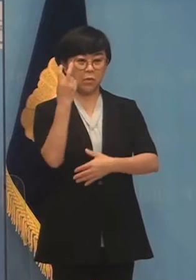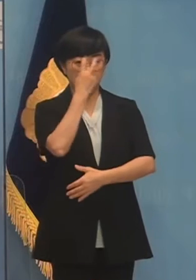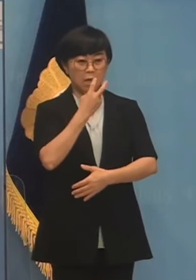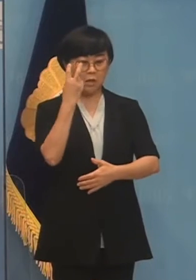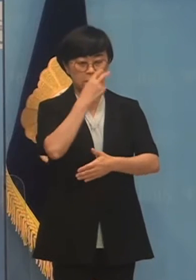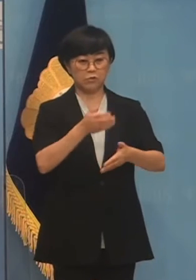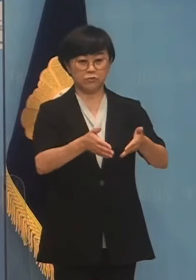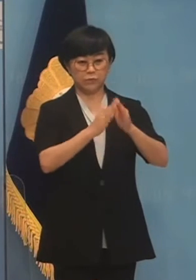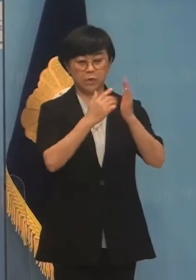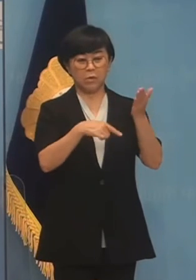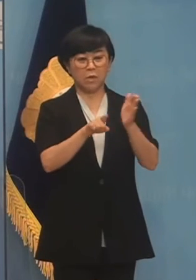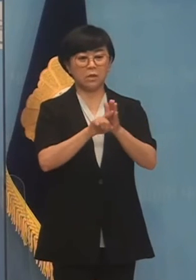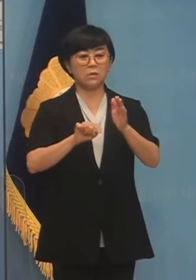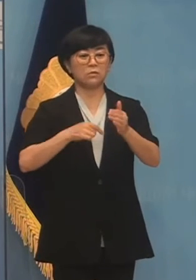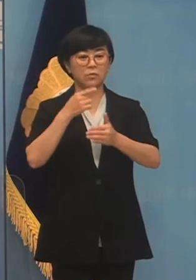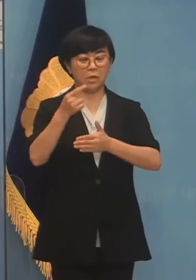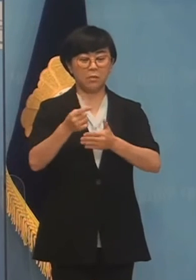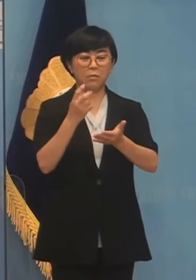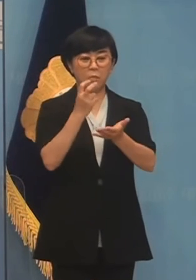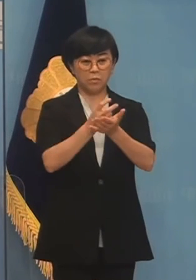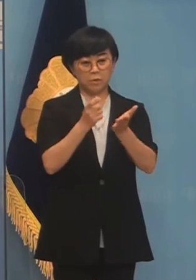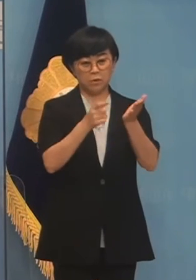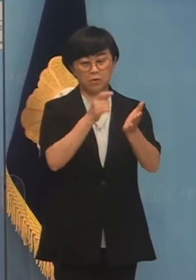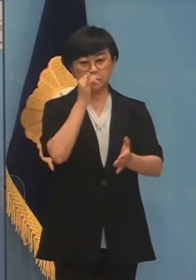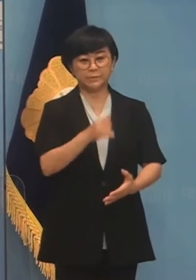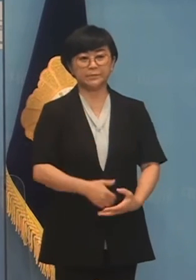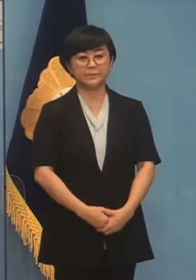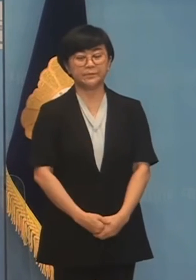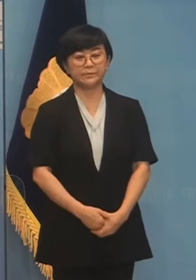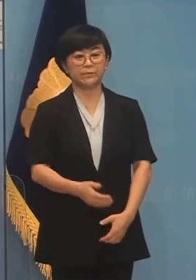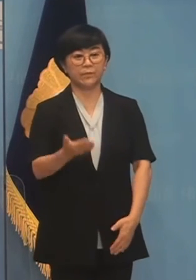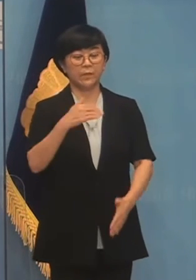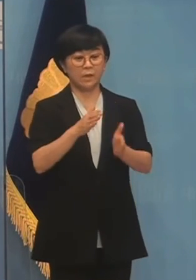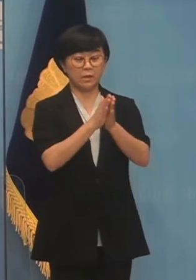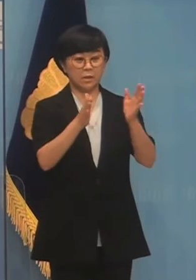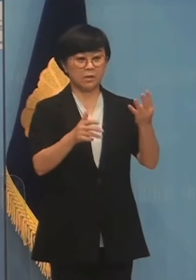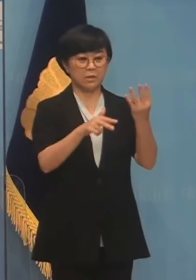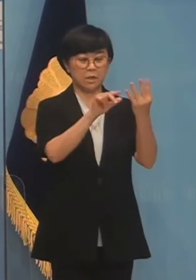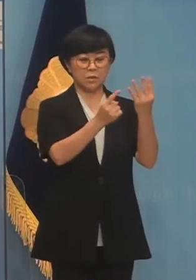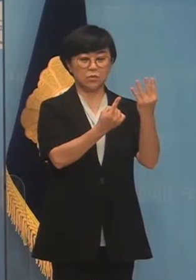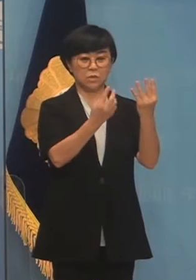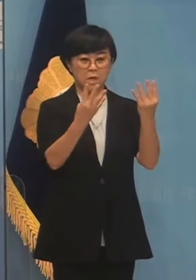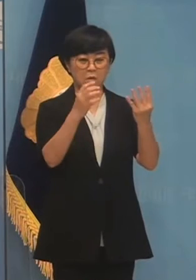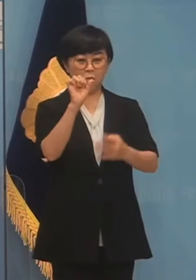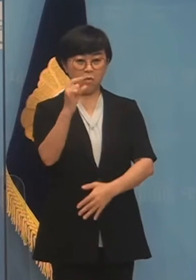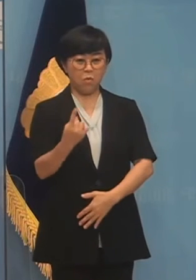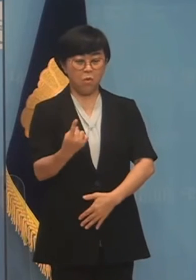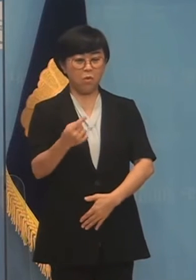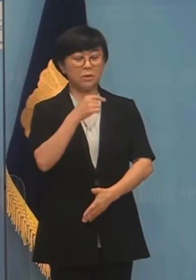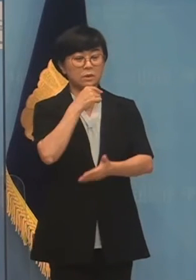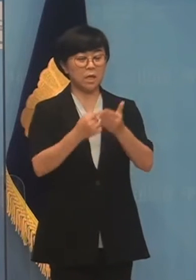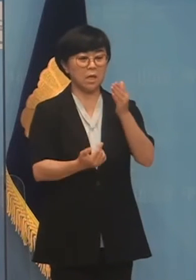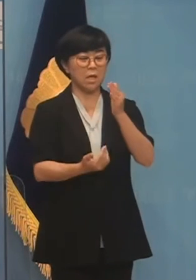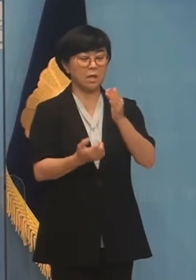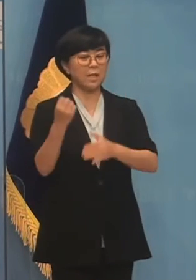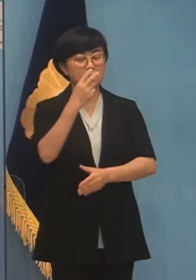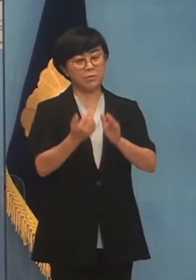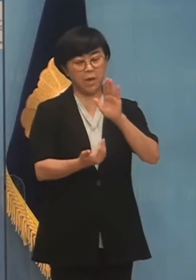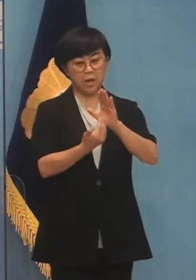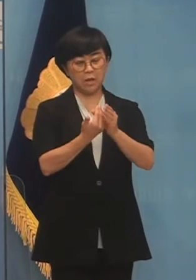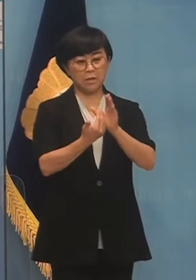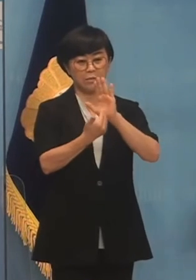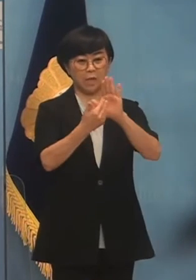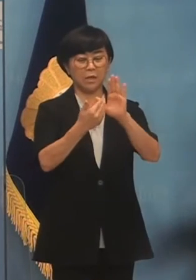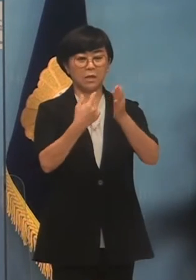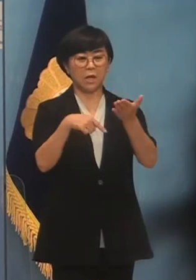그 이행에 관한 조치를 규정하고 있습니다. 그러나 시행령 4조 4호는 재해방이 아닌 안전 및